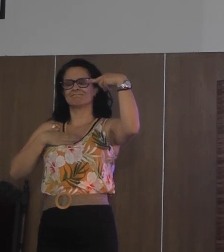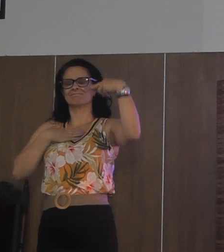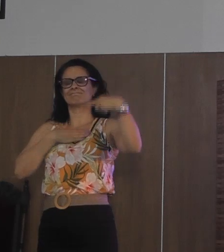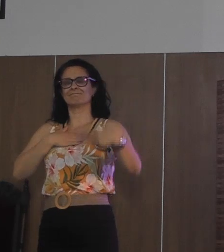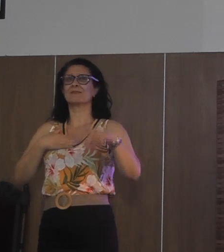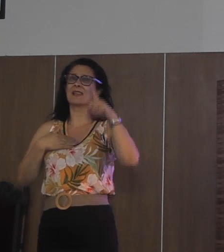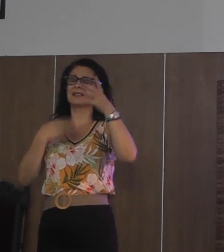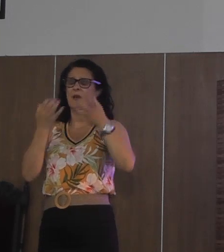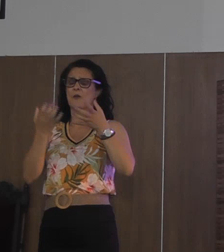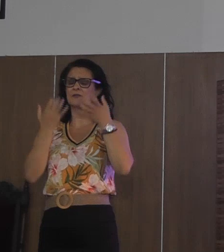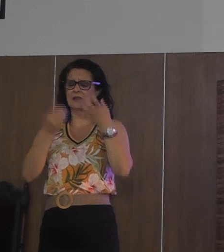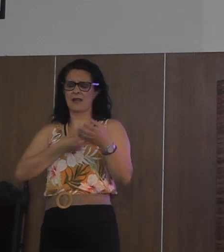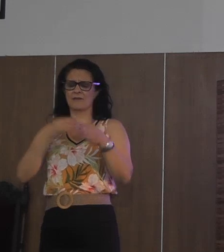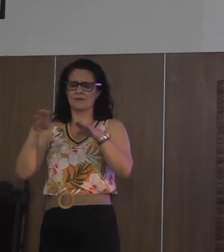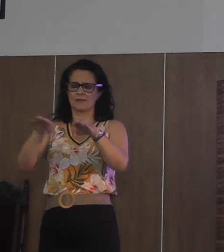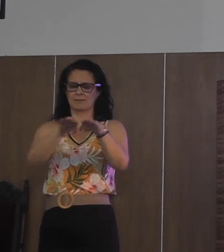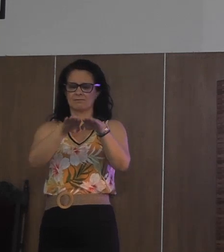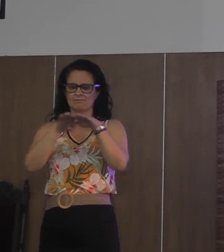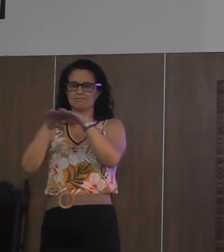de Deus.